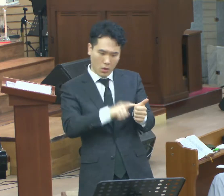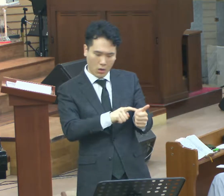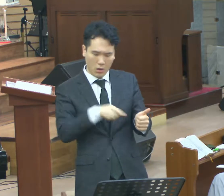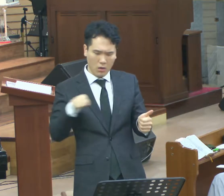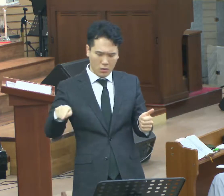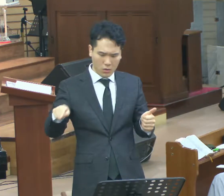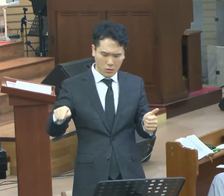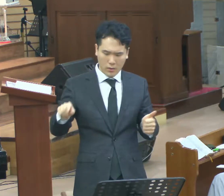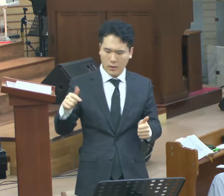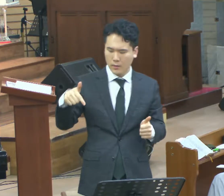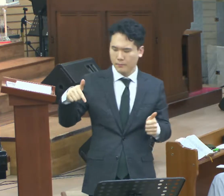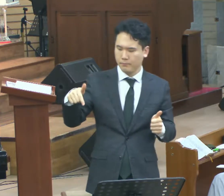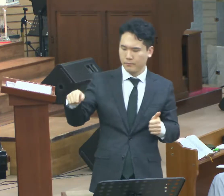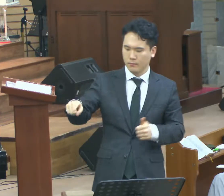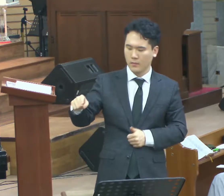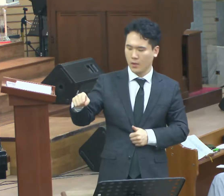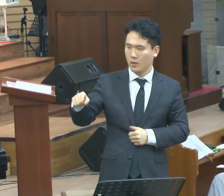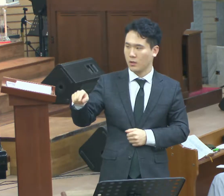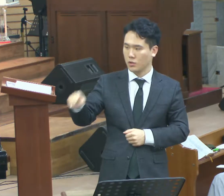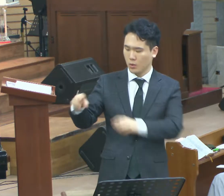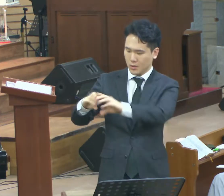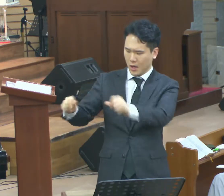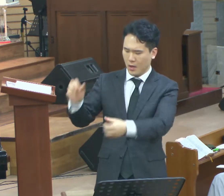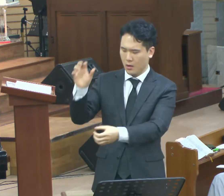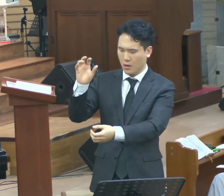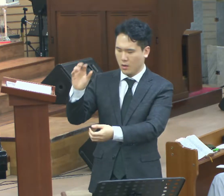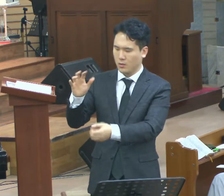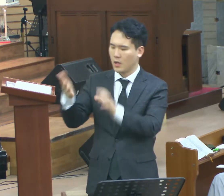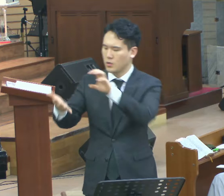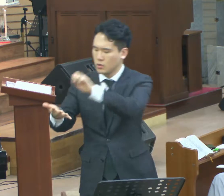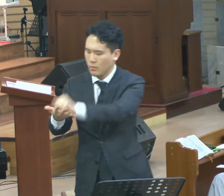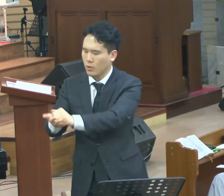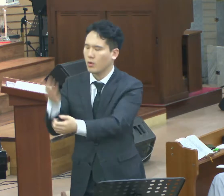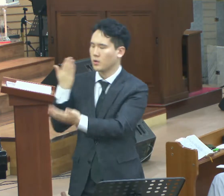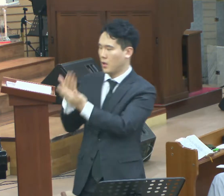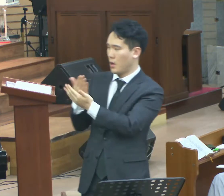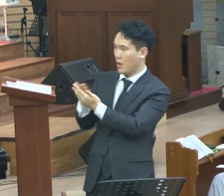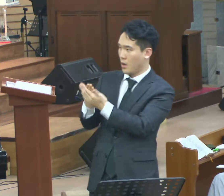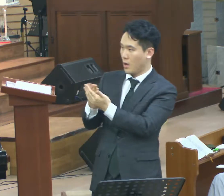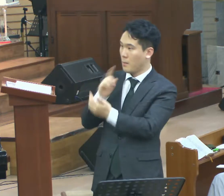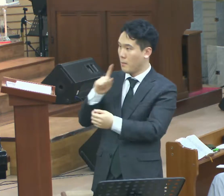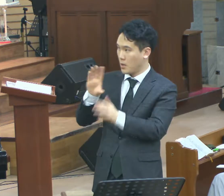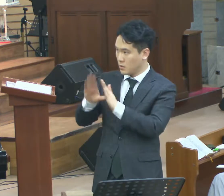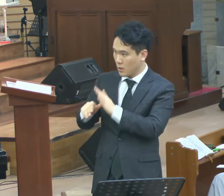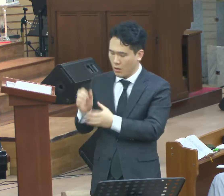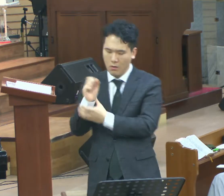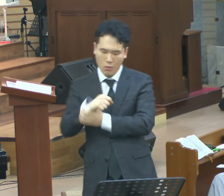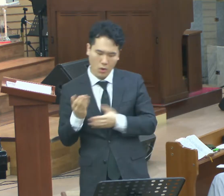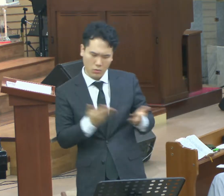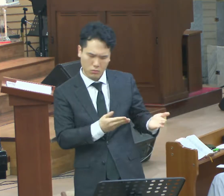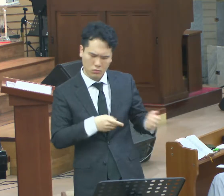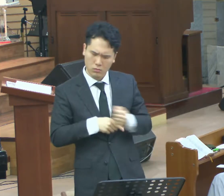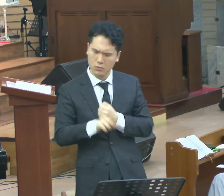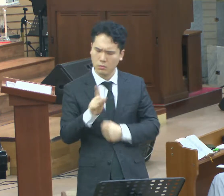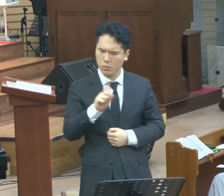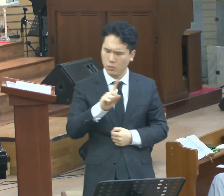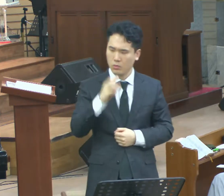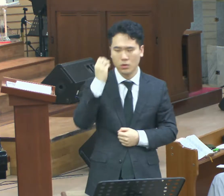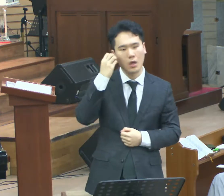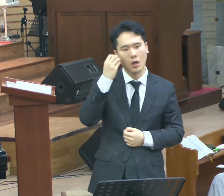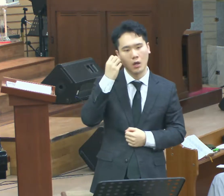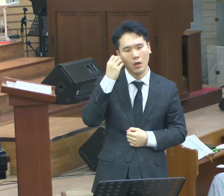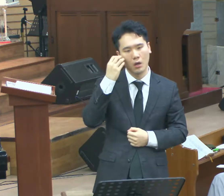기다리지 못하고 넓은 땅을 차지한다면 그 속에 헤브론이 있을 때 나가지 못하고 미리 얘기를